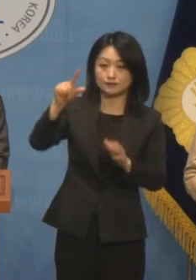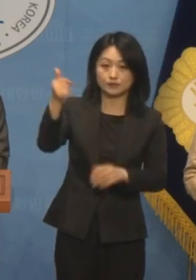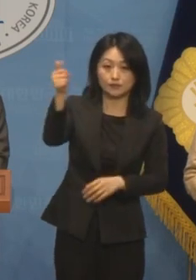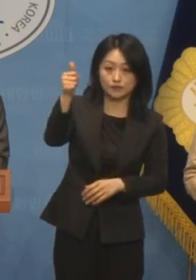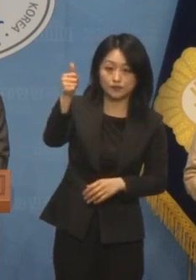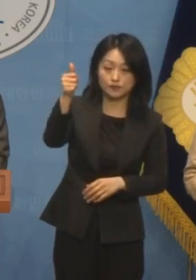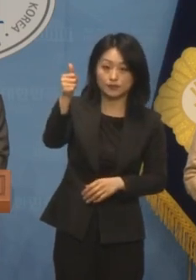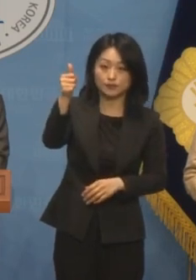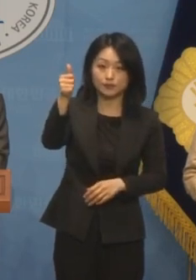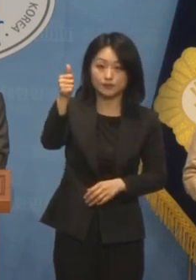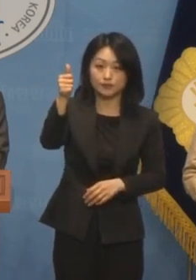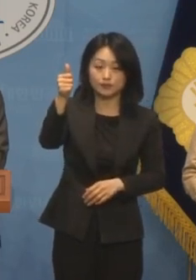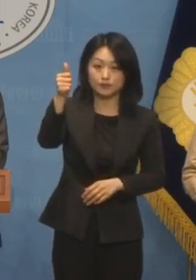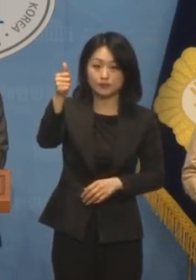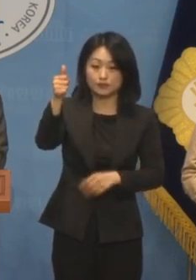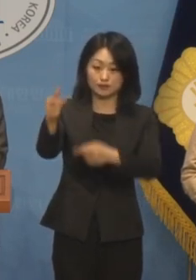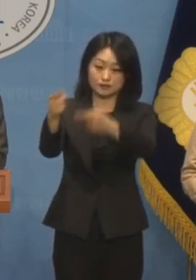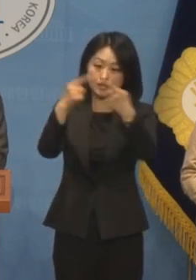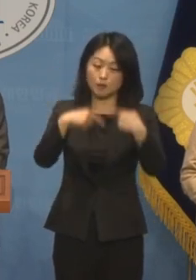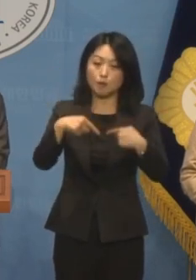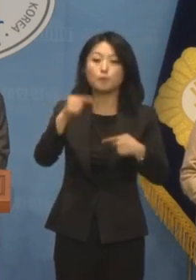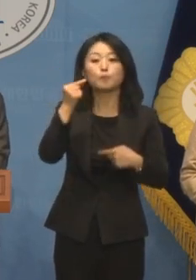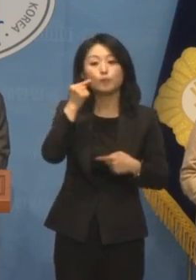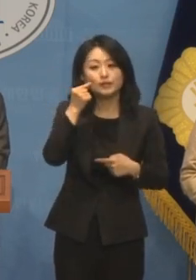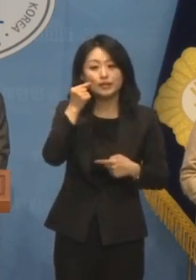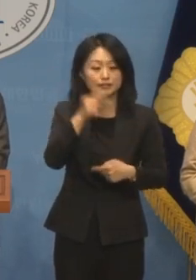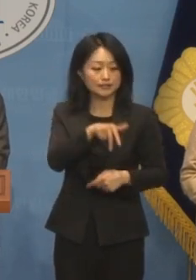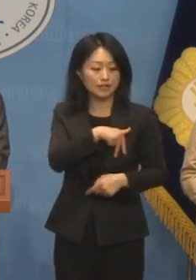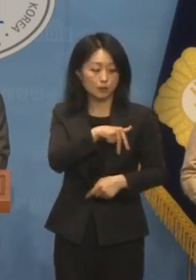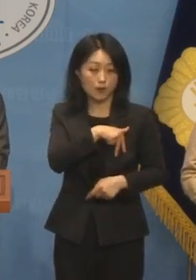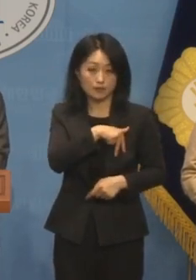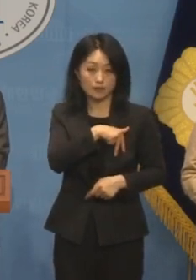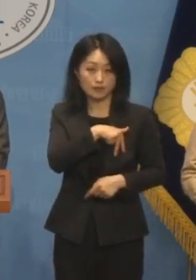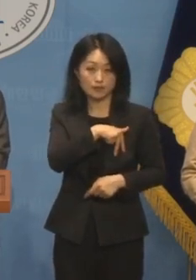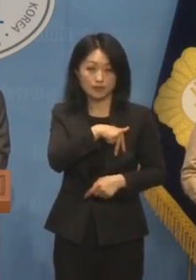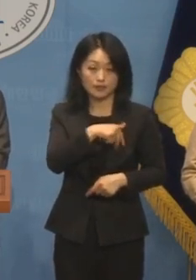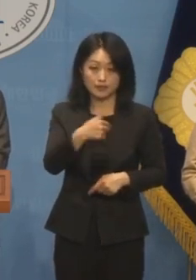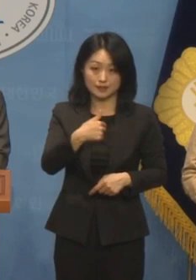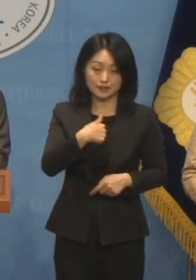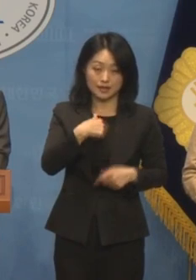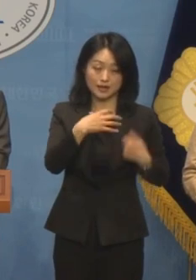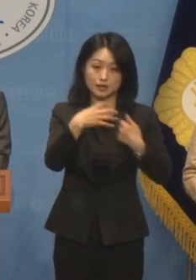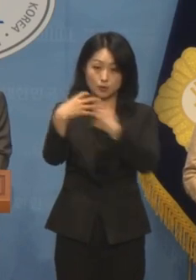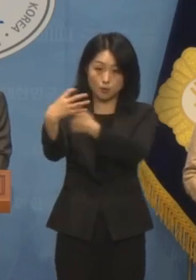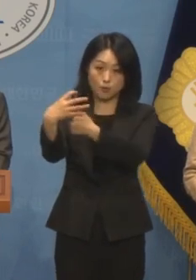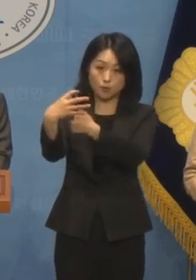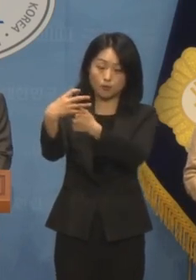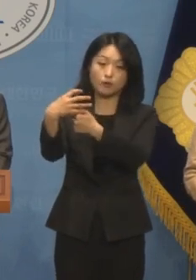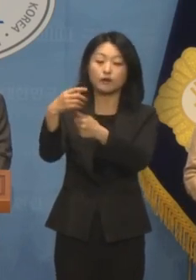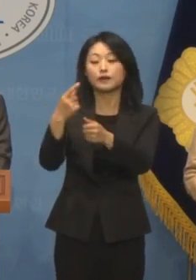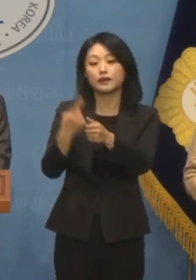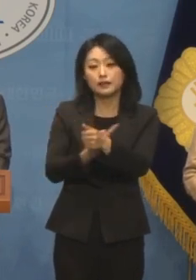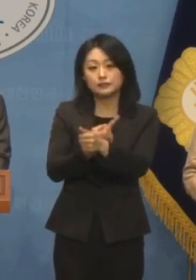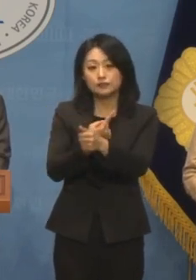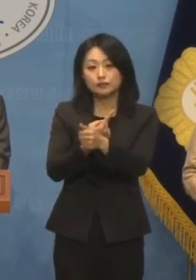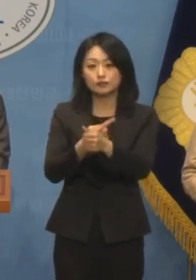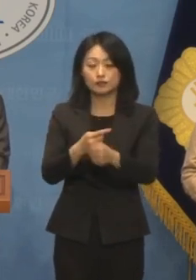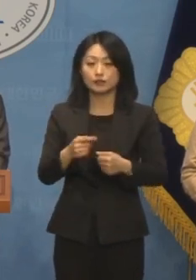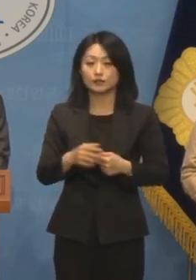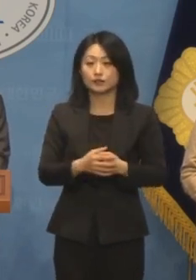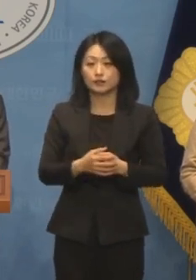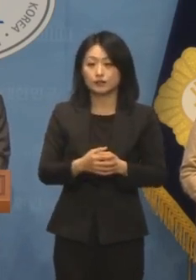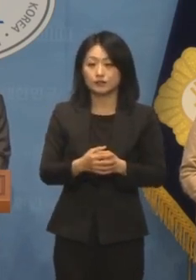전임 대표는 총회에 참석하지 못하는 대의원들이 자신에게 위임한 표를 이용하여 의사의 의결사항이 아닌